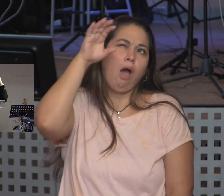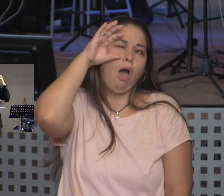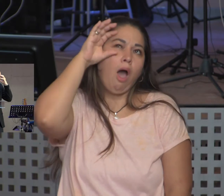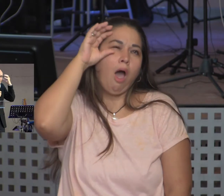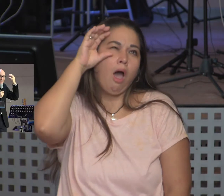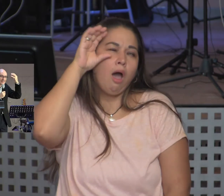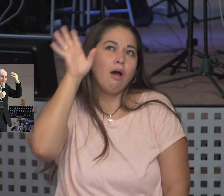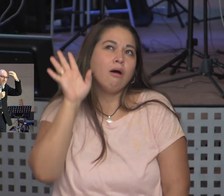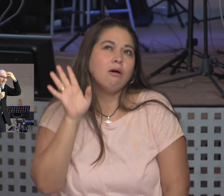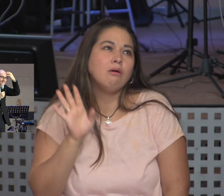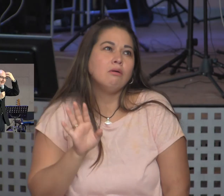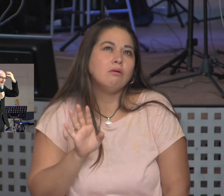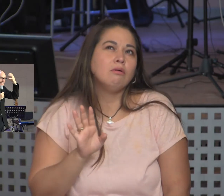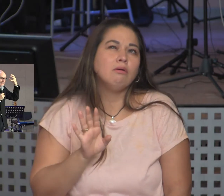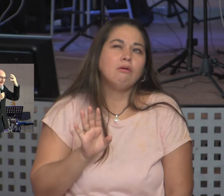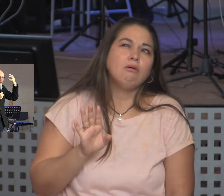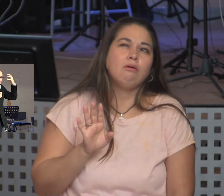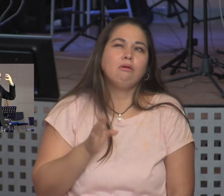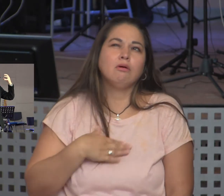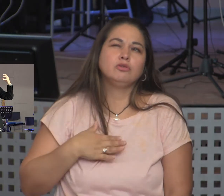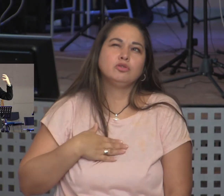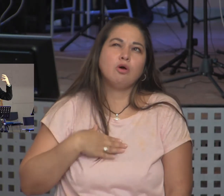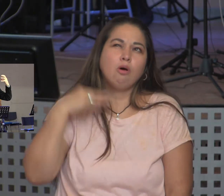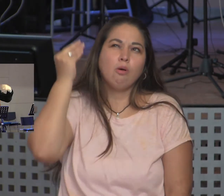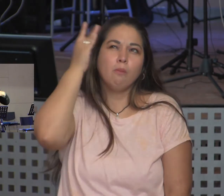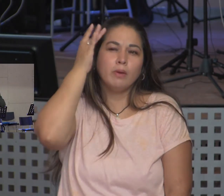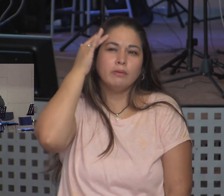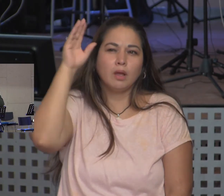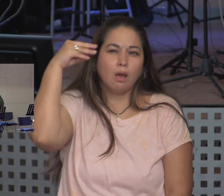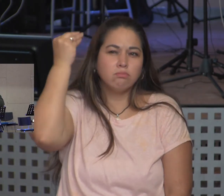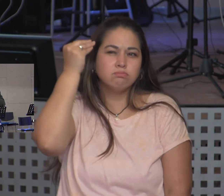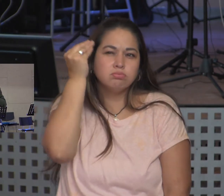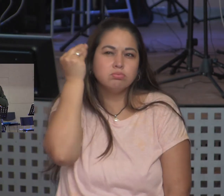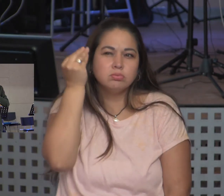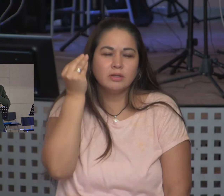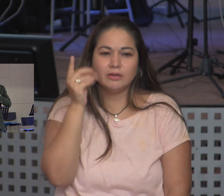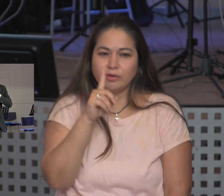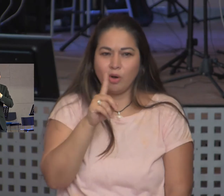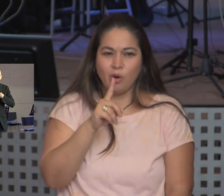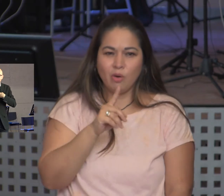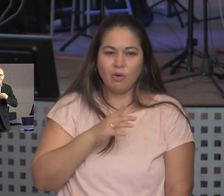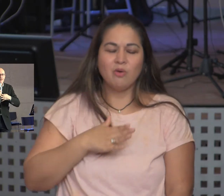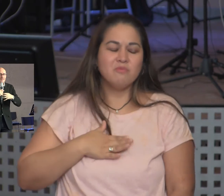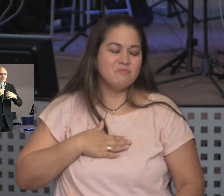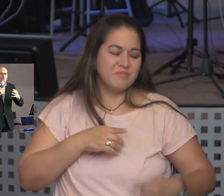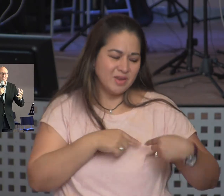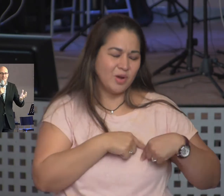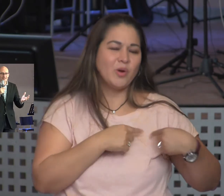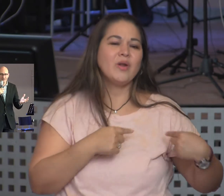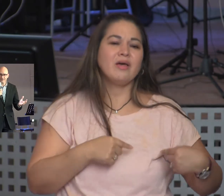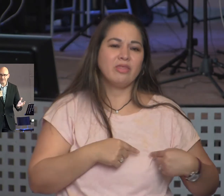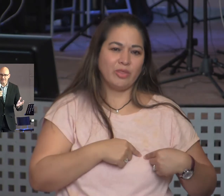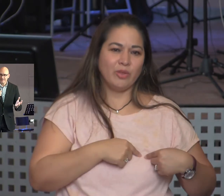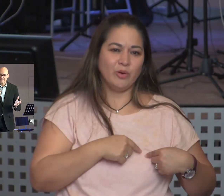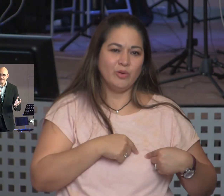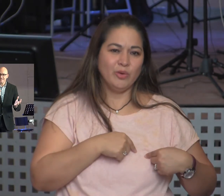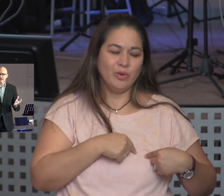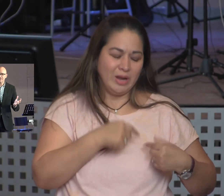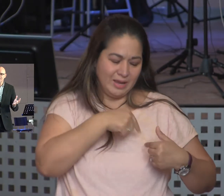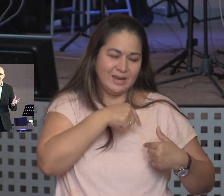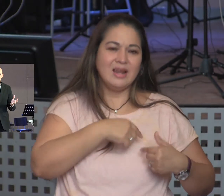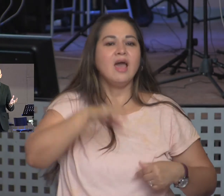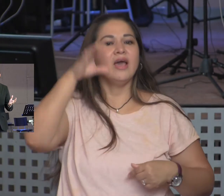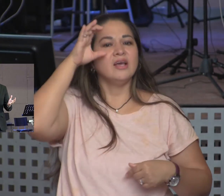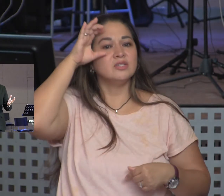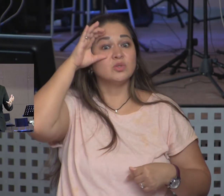lo dice lo que mi mente analiza, pero mi corazón está abriendo un misterio y está